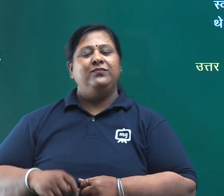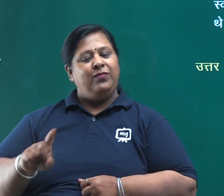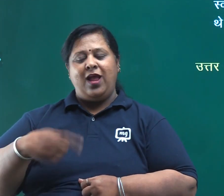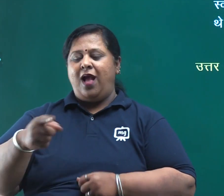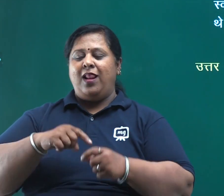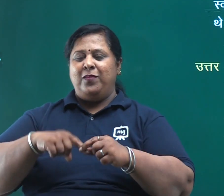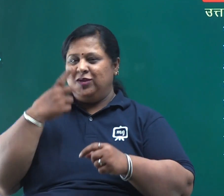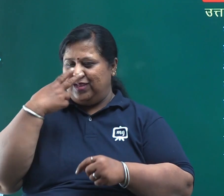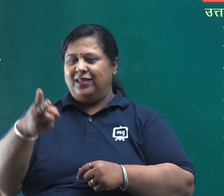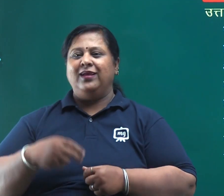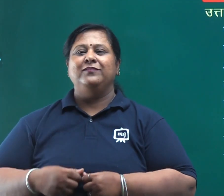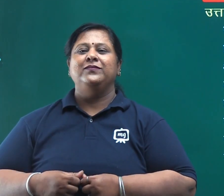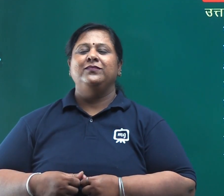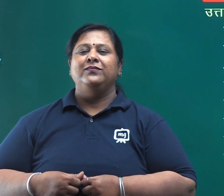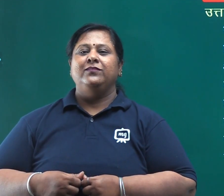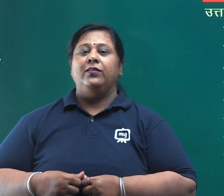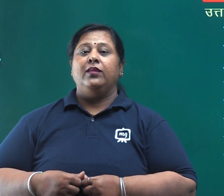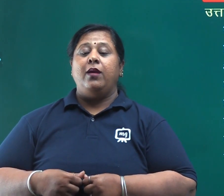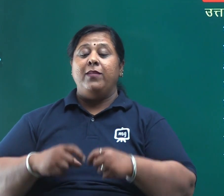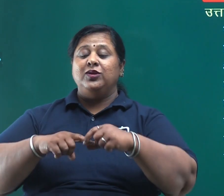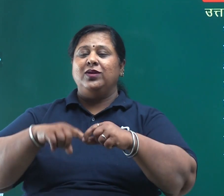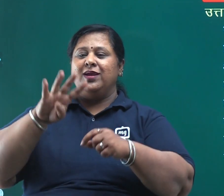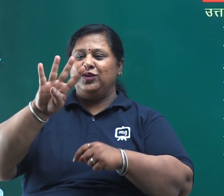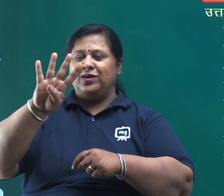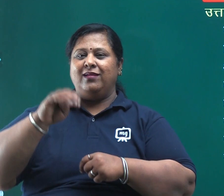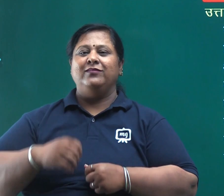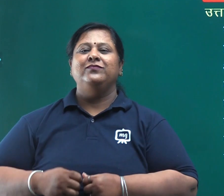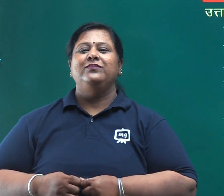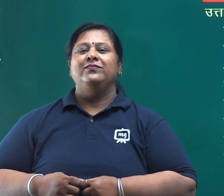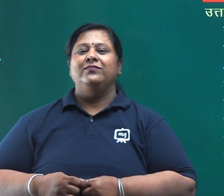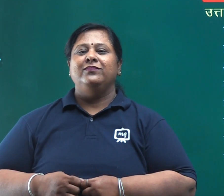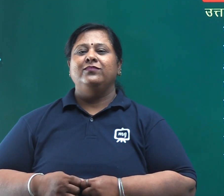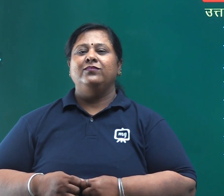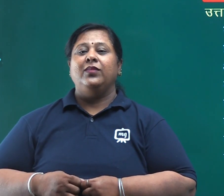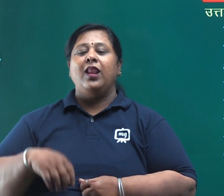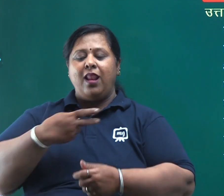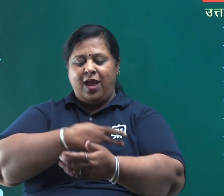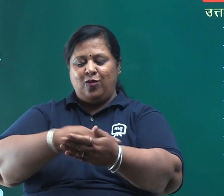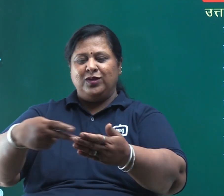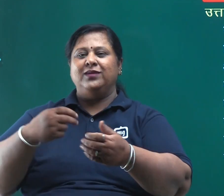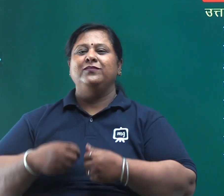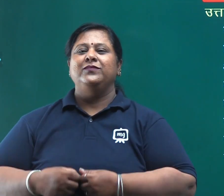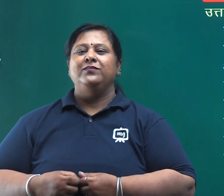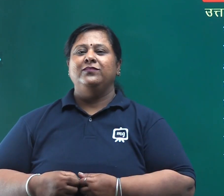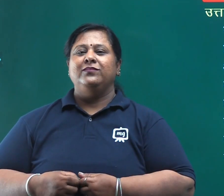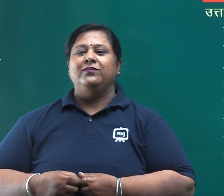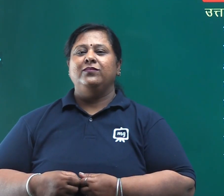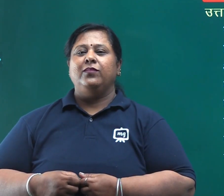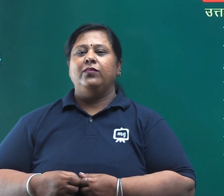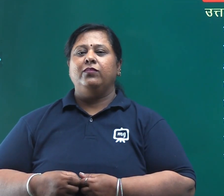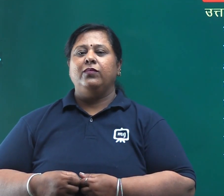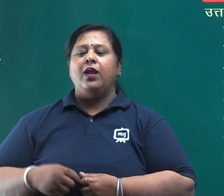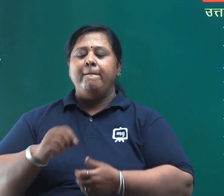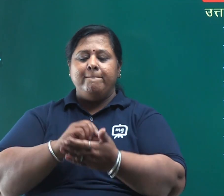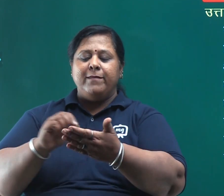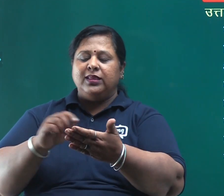आगे का प्रश्न देखते हैं। प्रश्न संख्या 4, नेहरू जी पत्र के